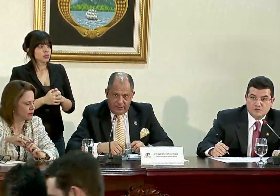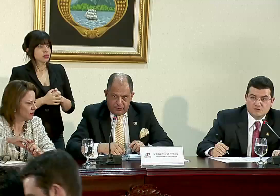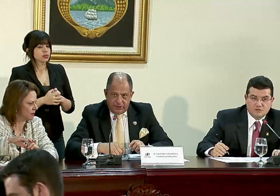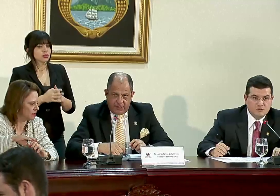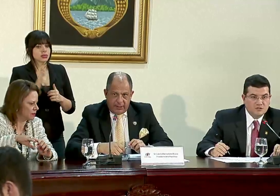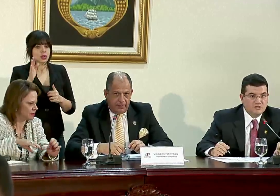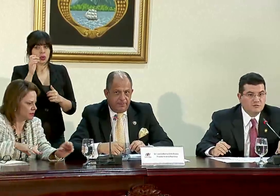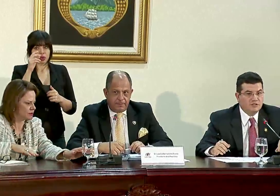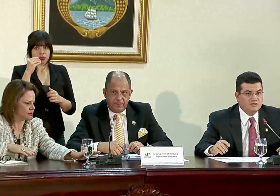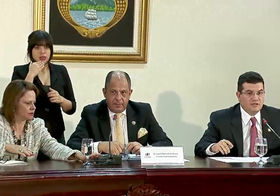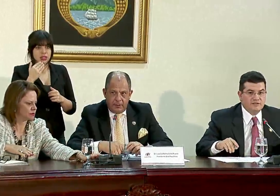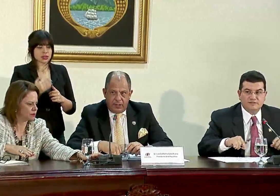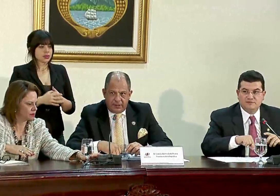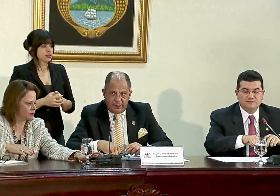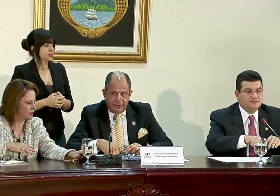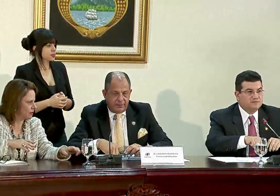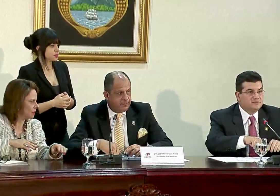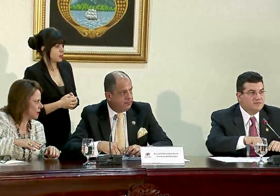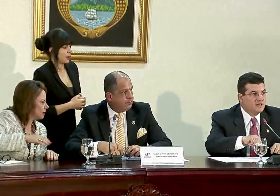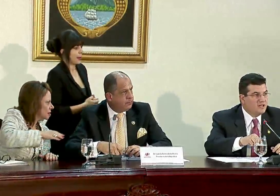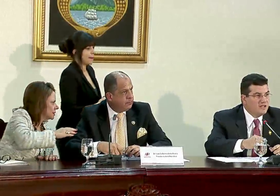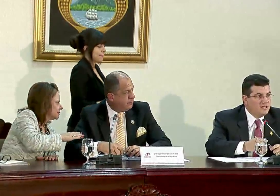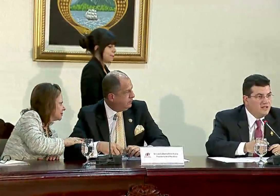Oscar muchas gracias por estar aquí buenas tardes